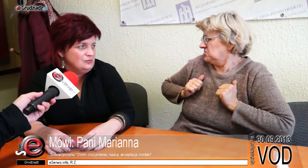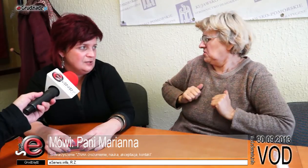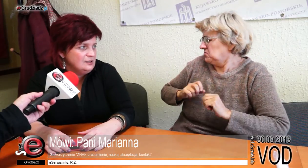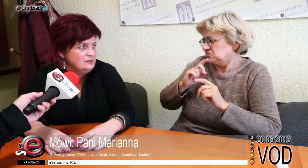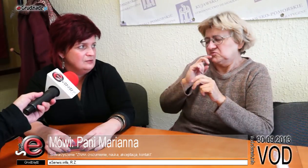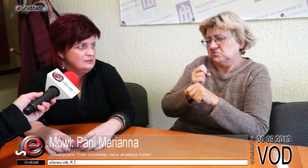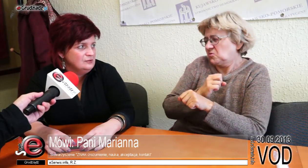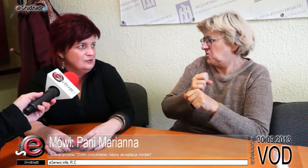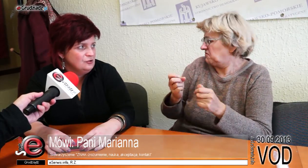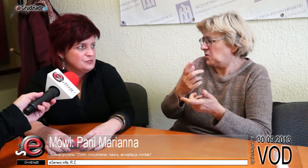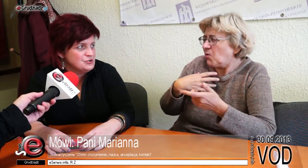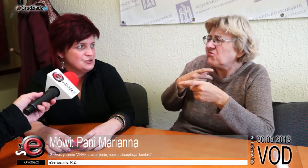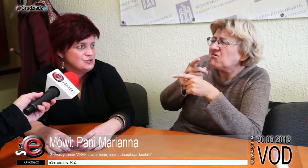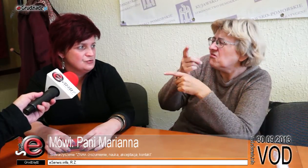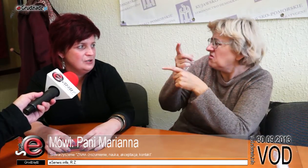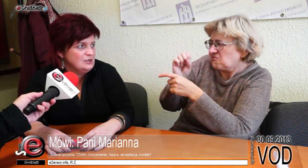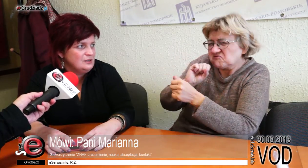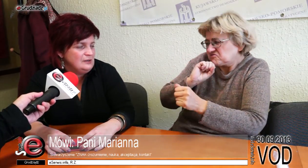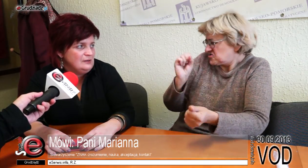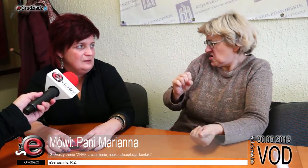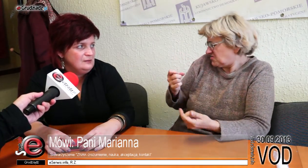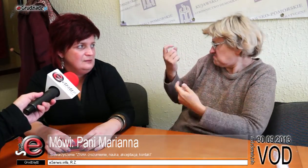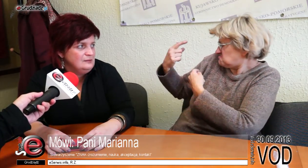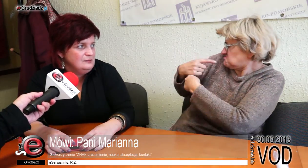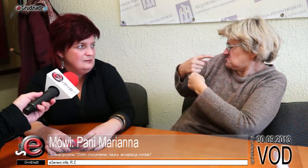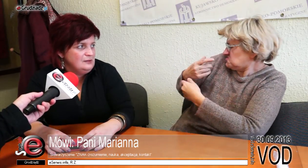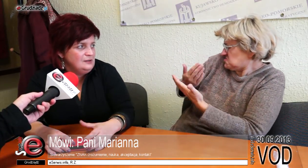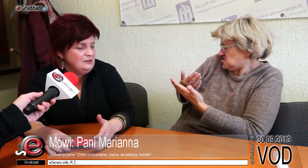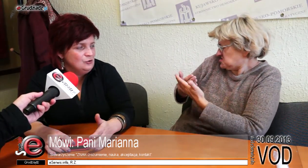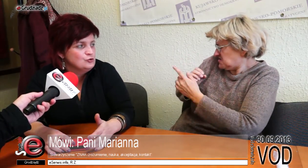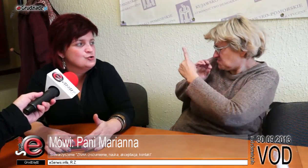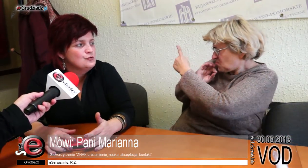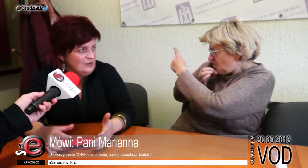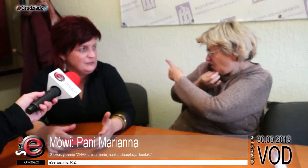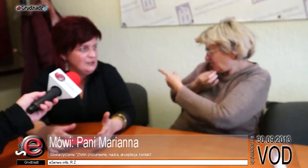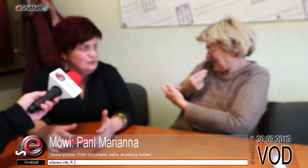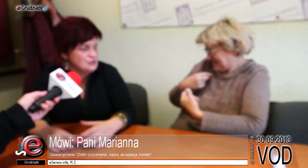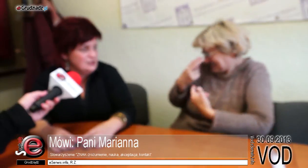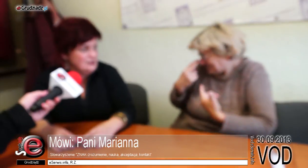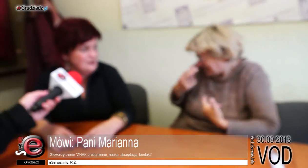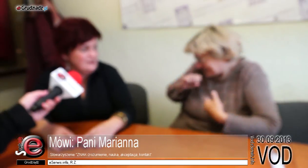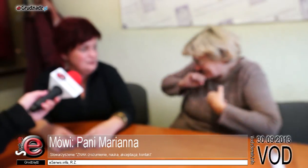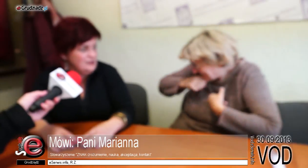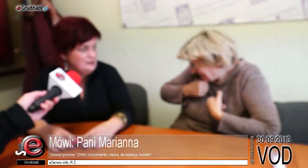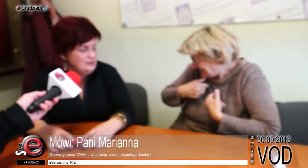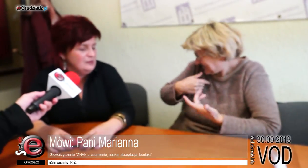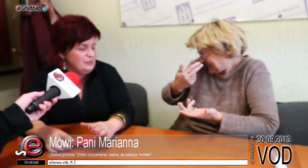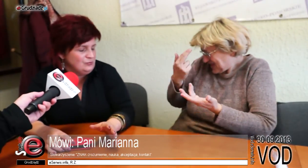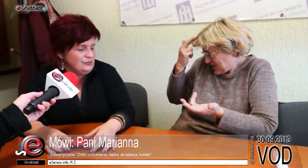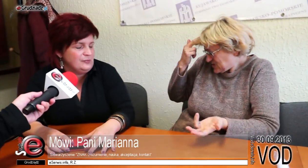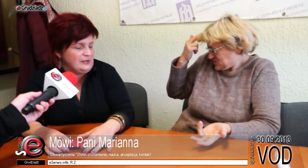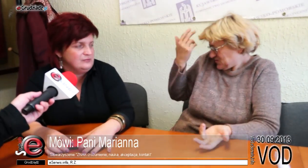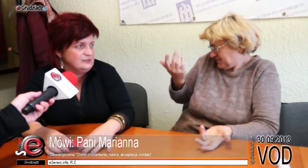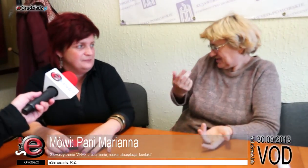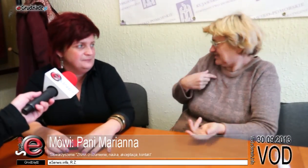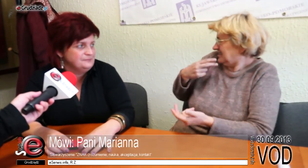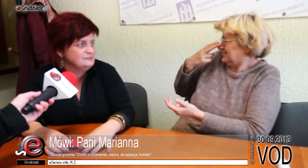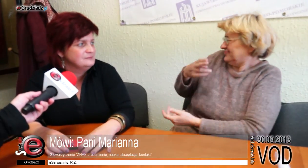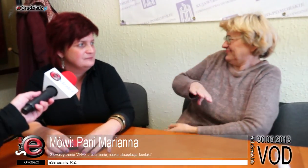tutaj dobrze się czuję i nie odczuwam tego, że jestem niepełnosprawna.